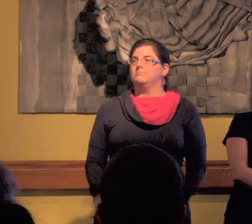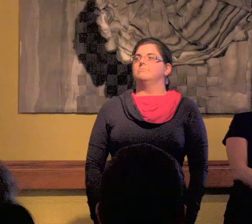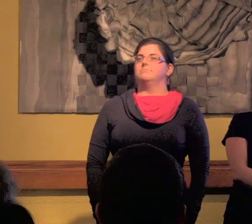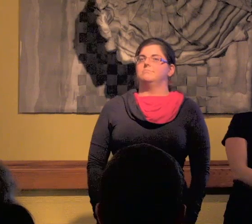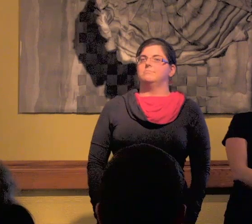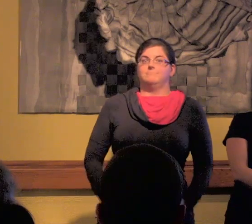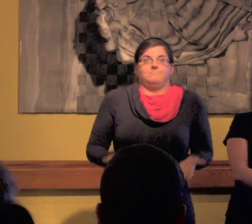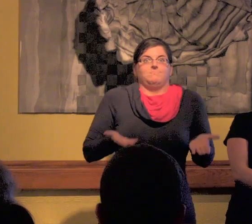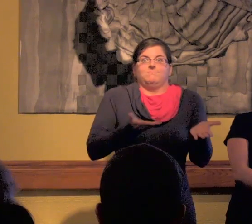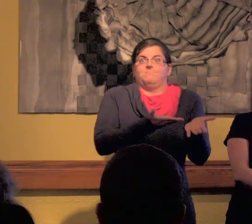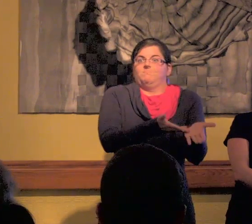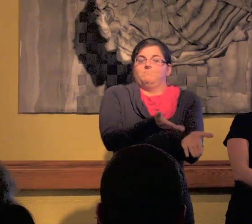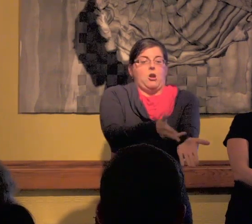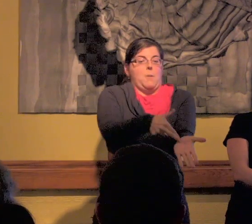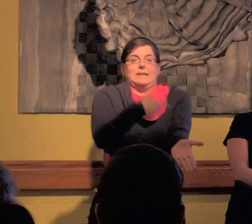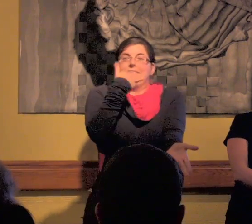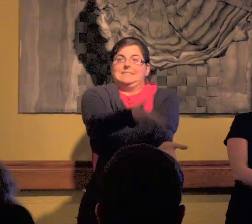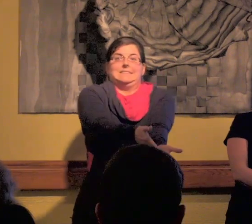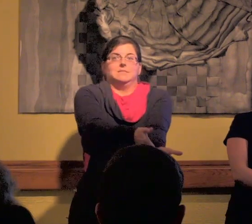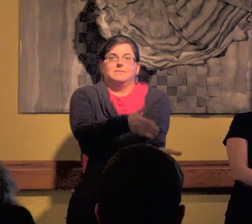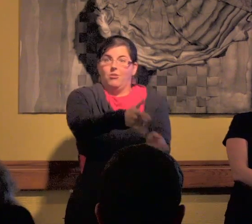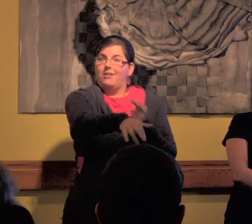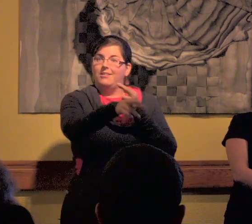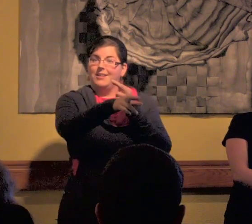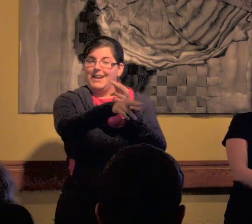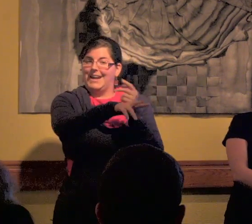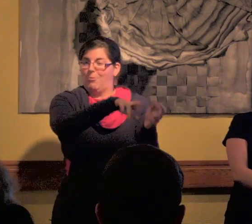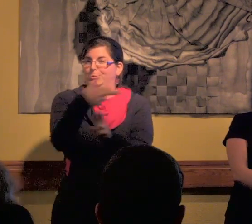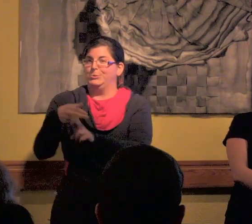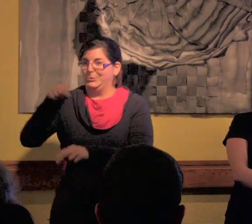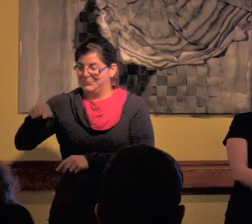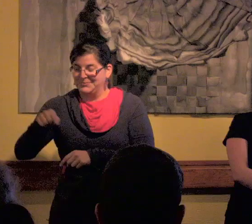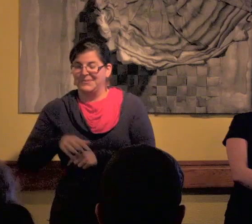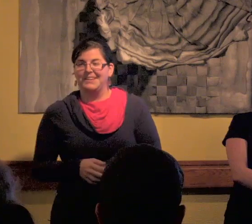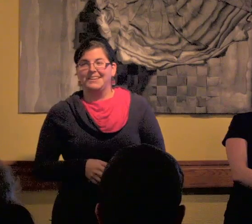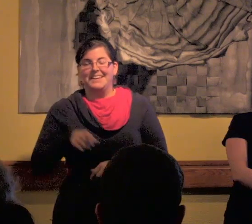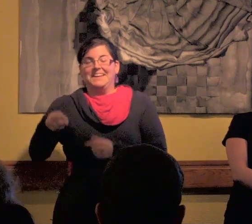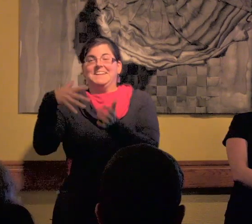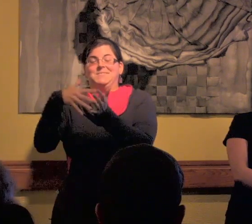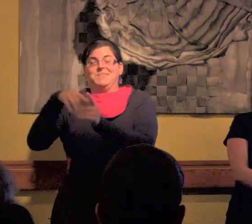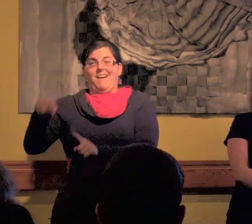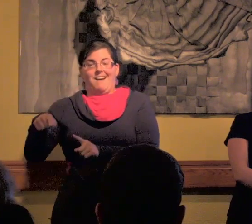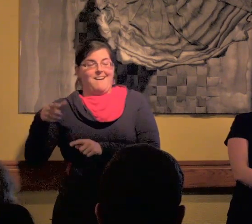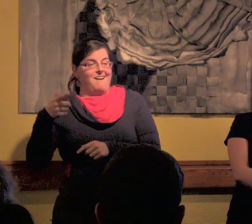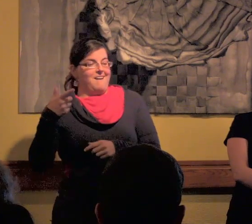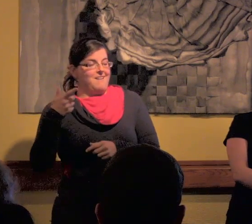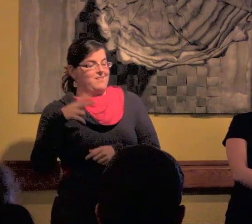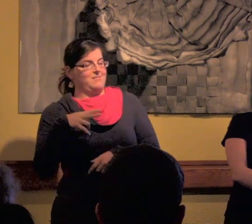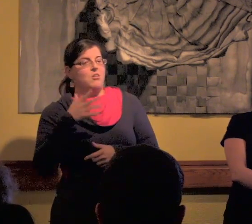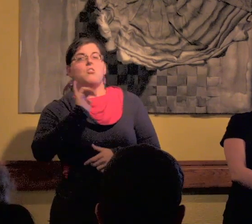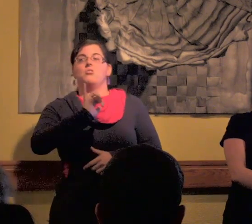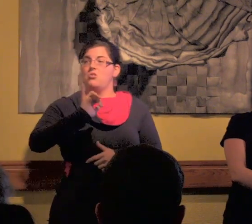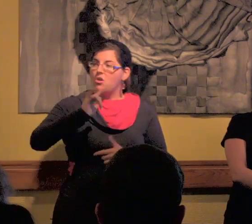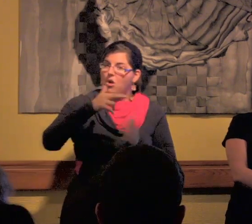chose, hein, tu ne peux pas avoir d'interprète. Regarde, c'est écrit ici, en fonction du règlement, c'est le règlement qui dit. Alors, c'est ce que cette personne lourde sort de